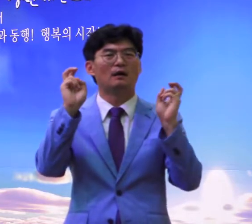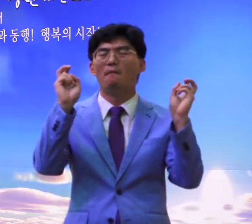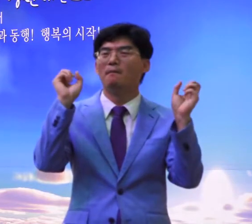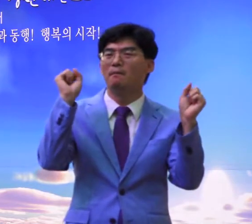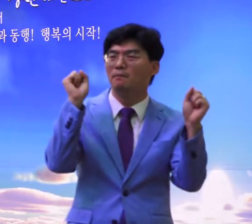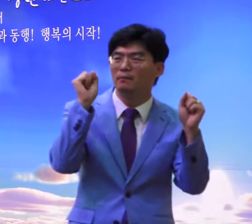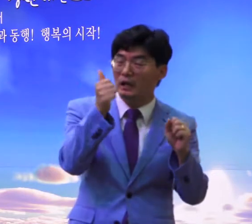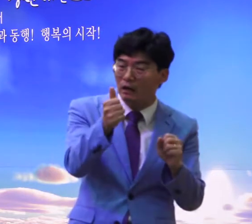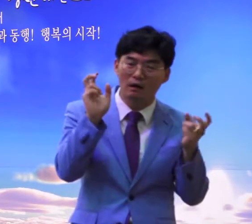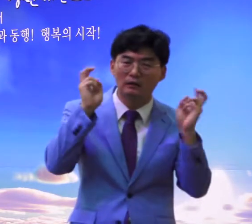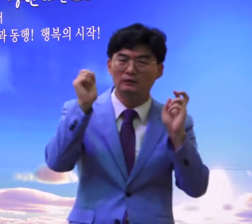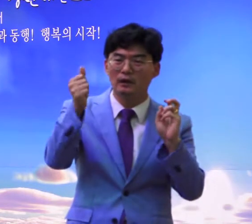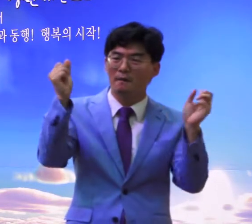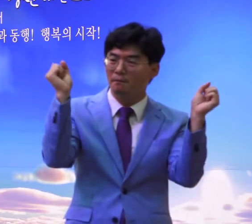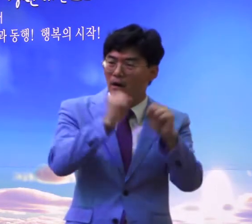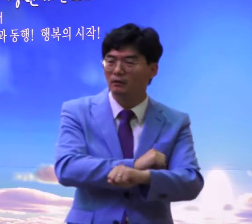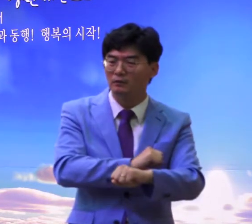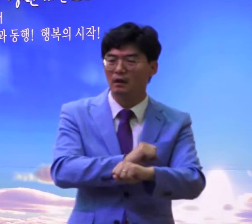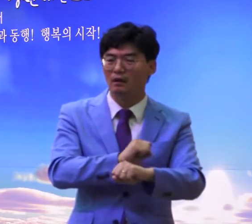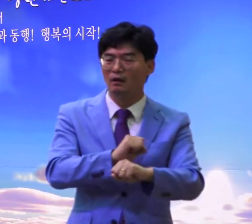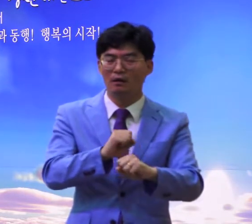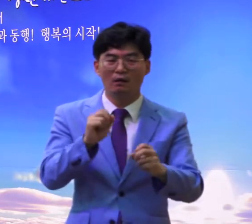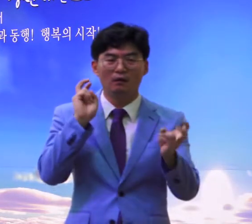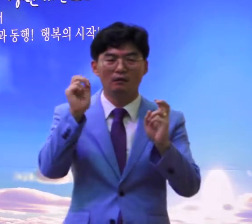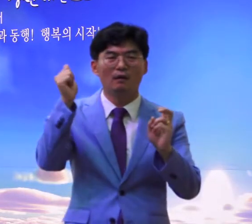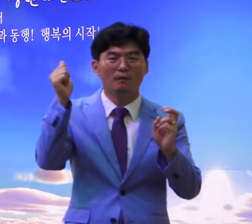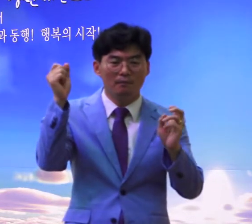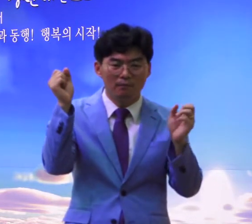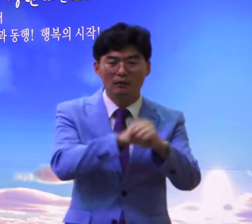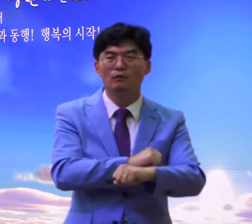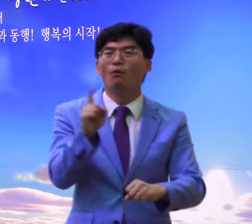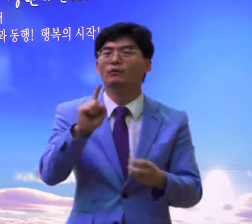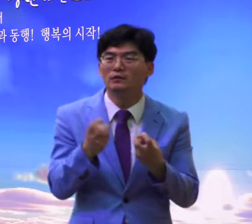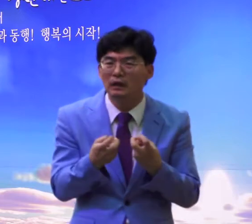썼습니다. 그 글을 한번 읽어드리겠습니다.